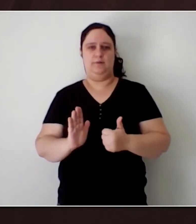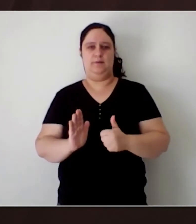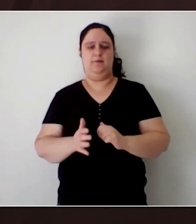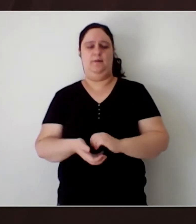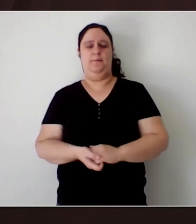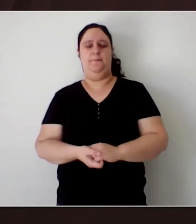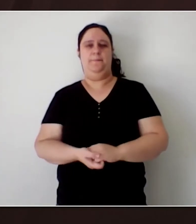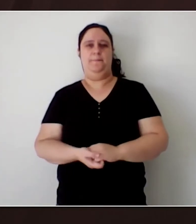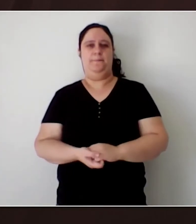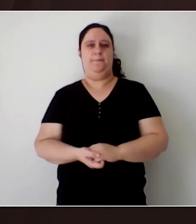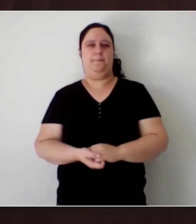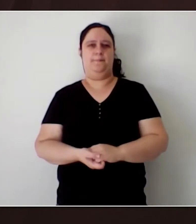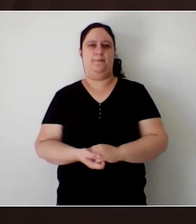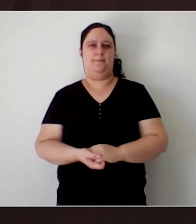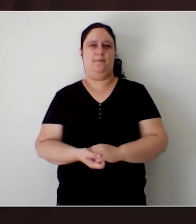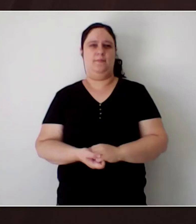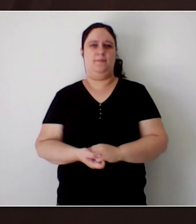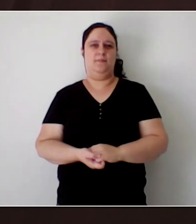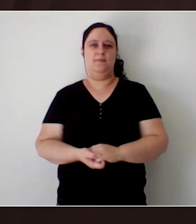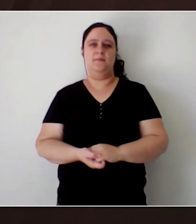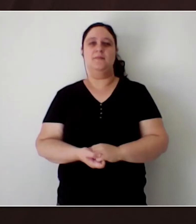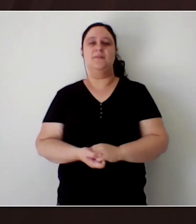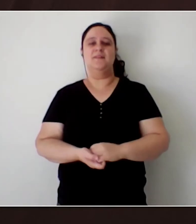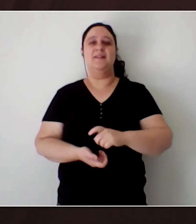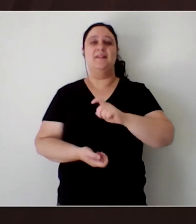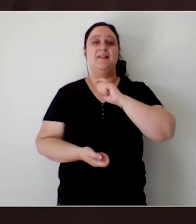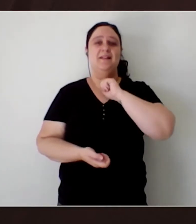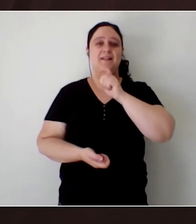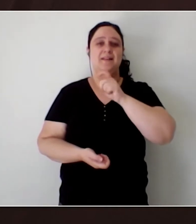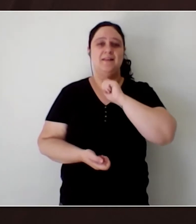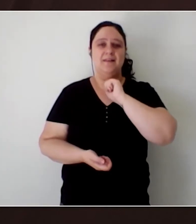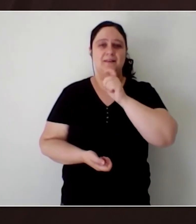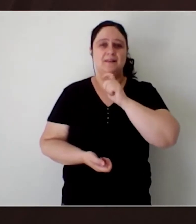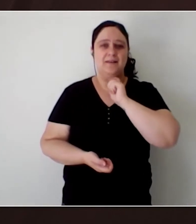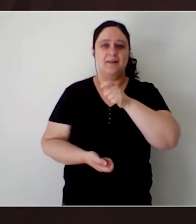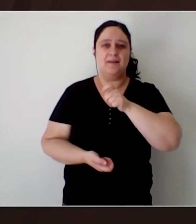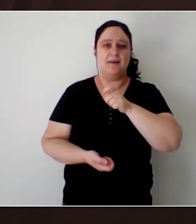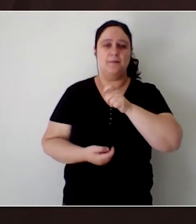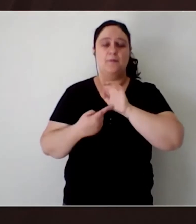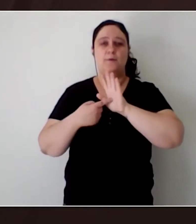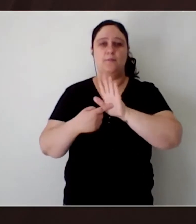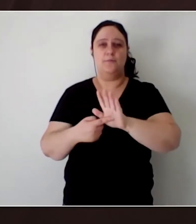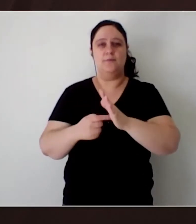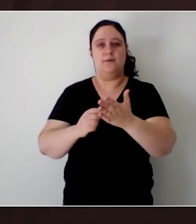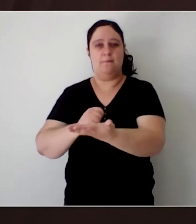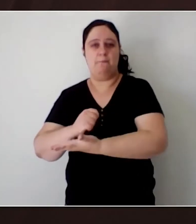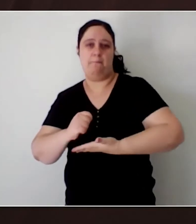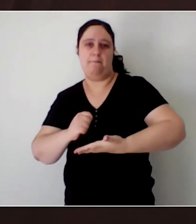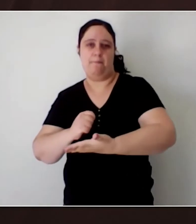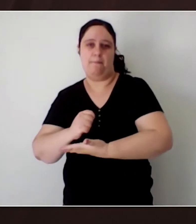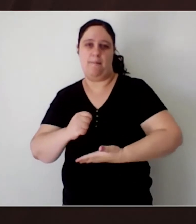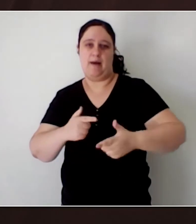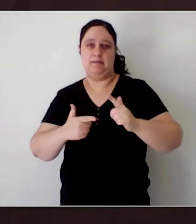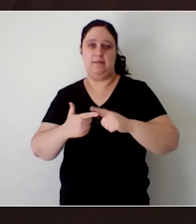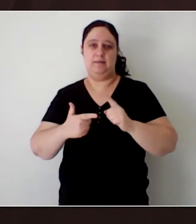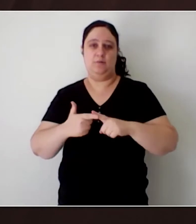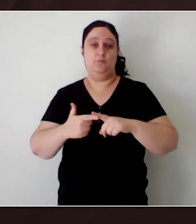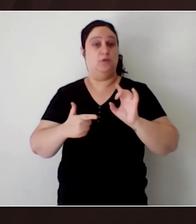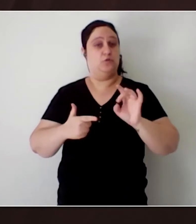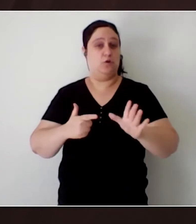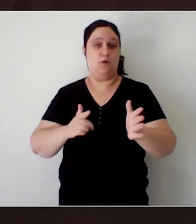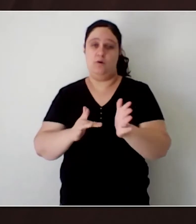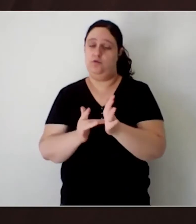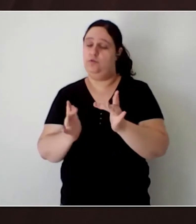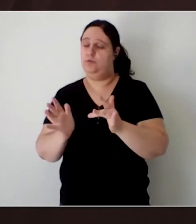Porque ninguém pode lançar outro fundamento além do que foi posto, o qual é Jesus Cristo. Contudo, se o que